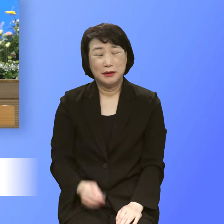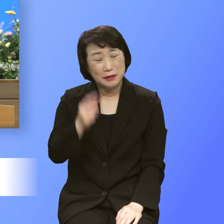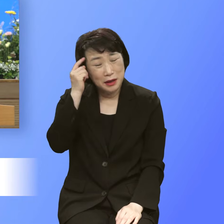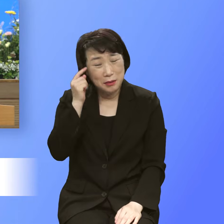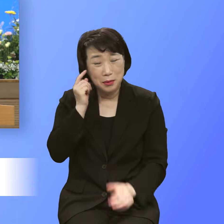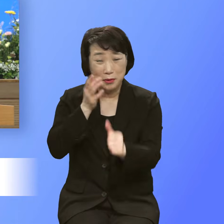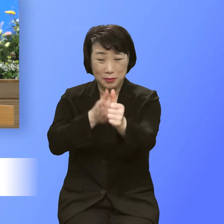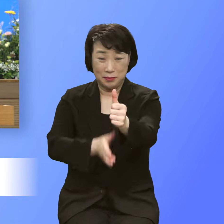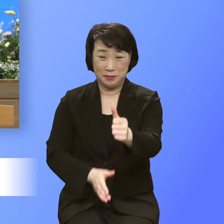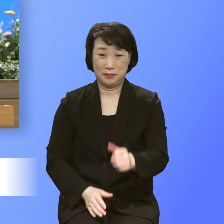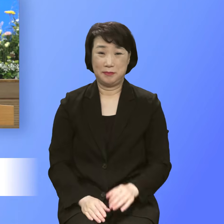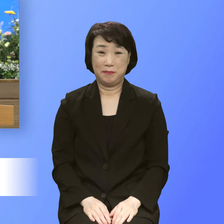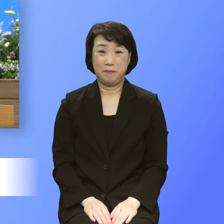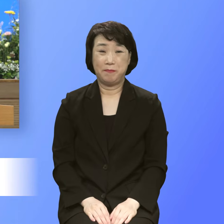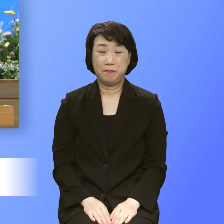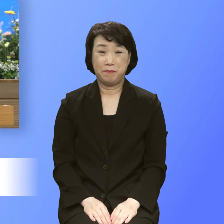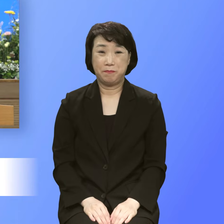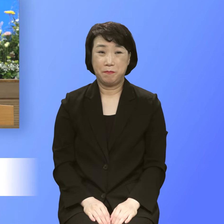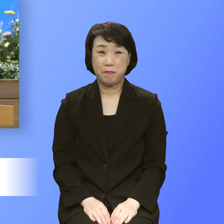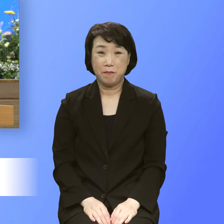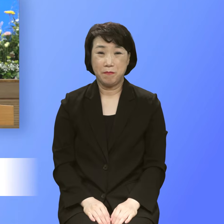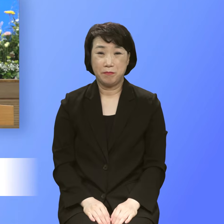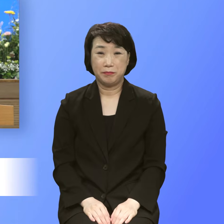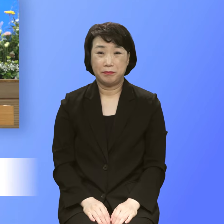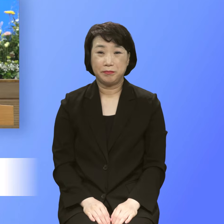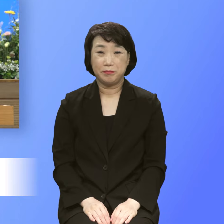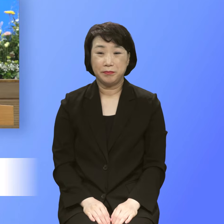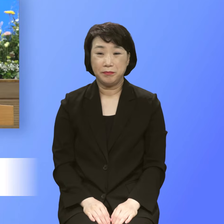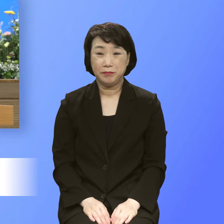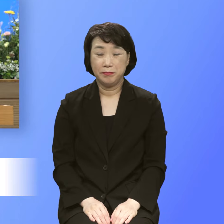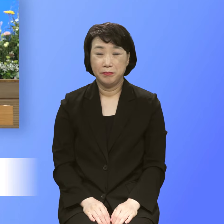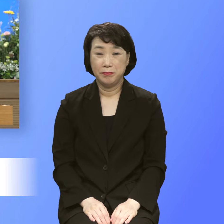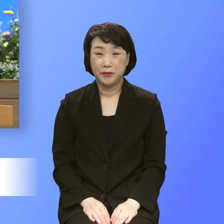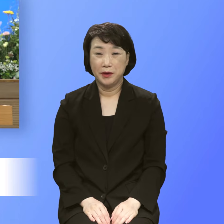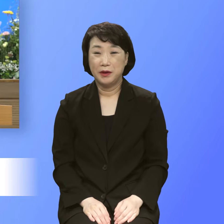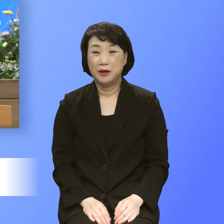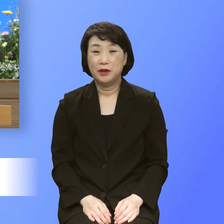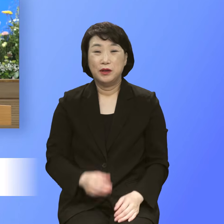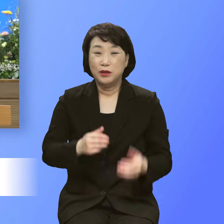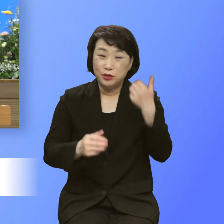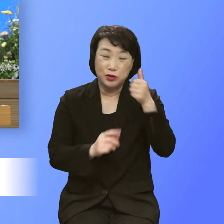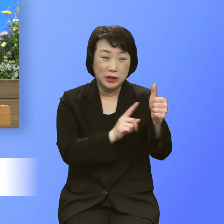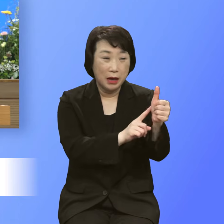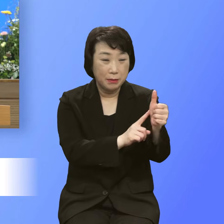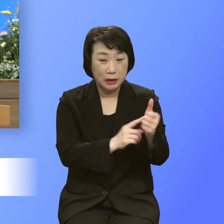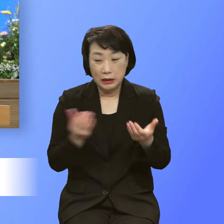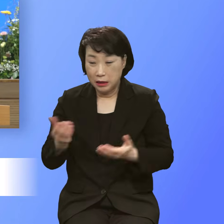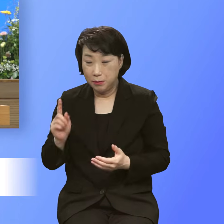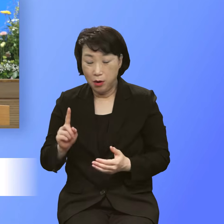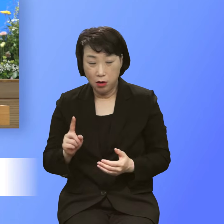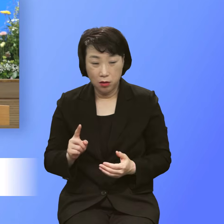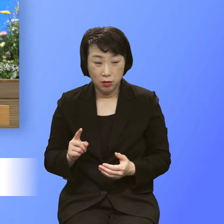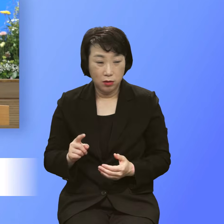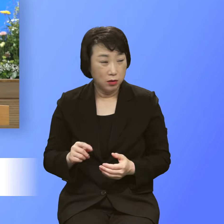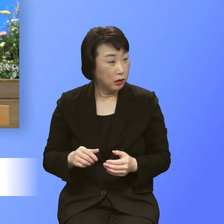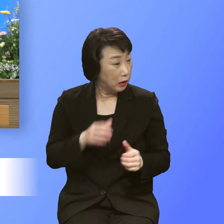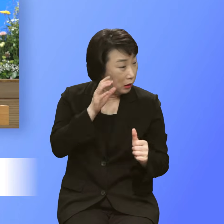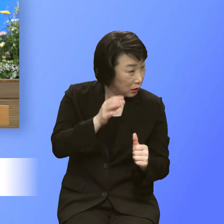생각 한번 해봐라 이 말이에요. 자, 사람들은 이 일 좀 할래? 얼마